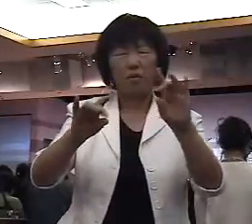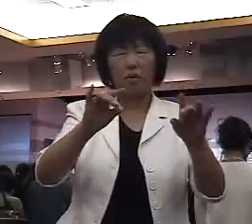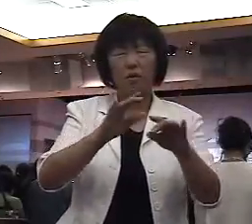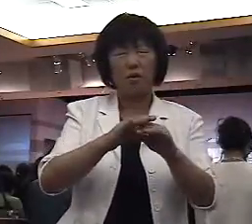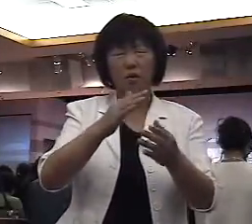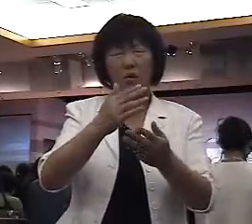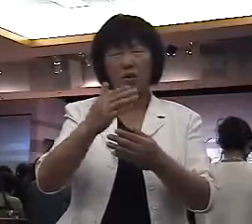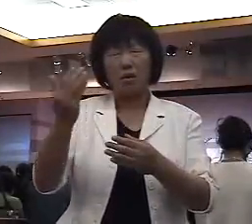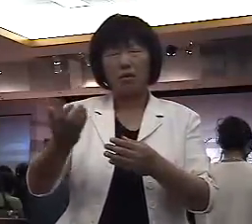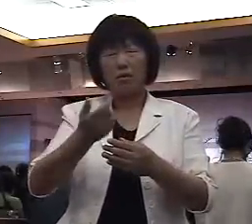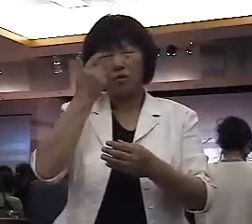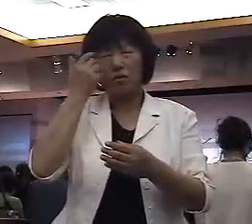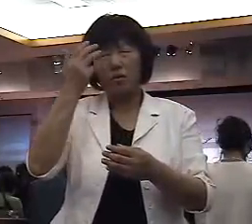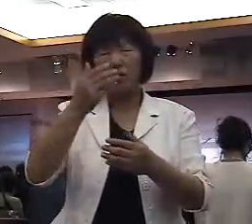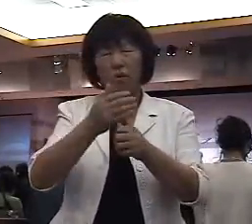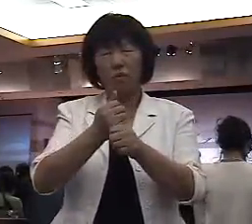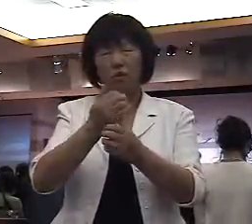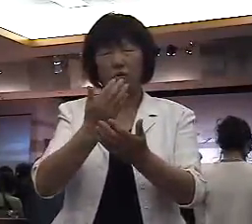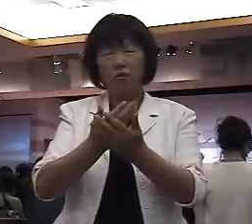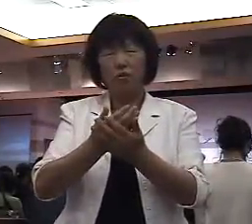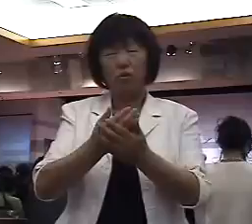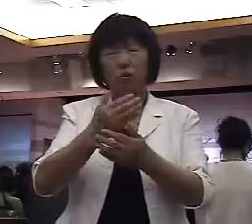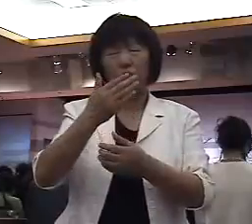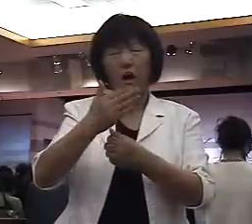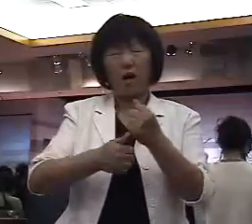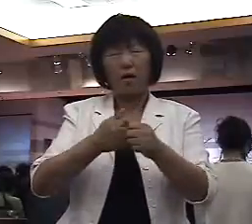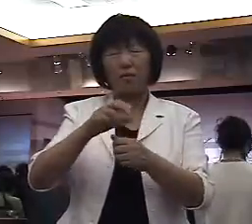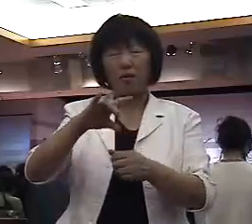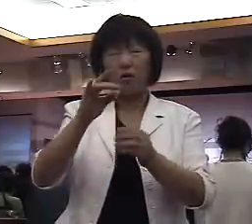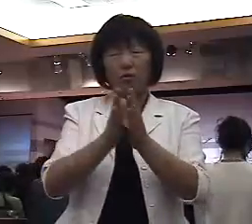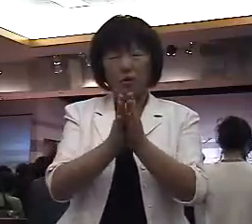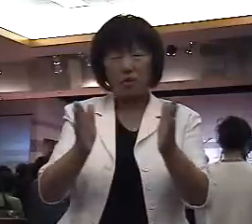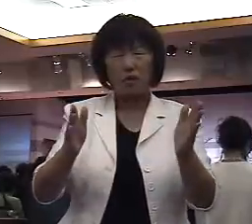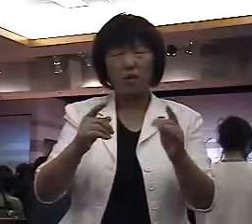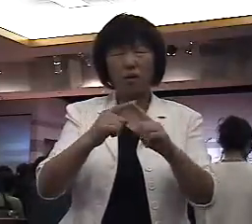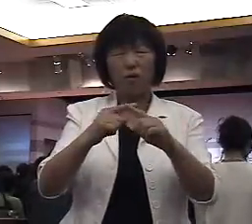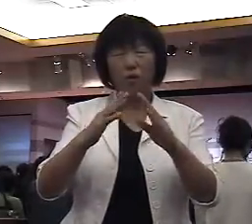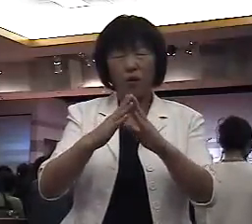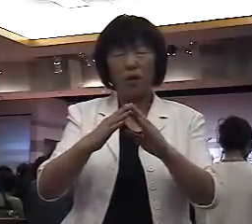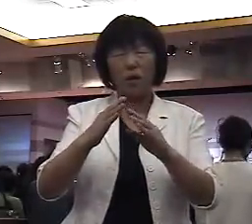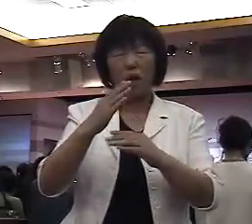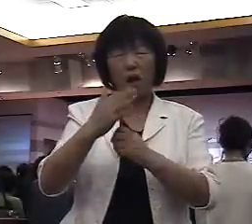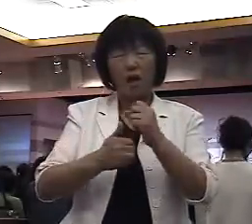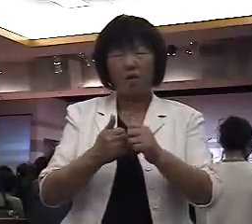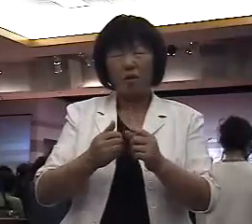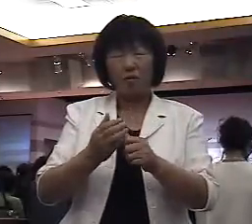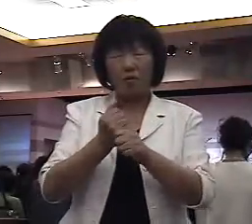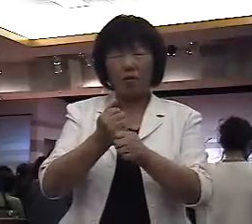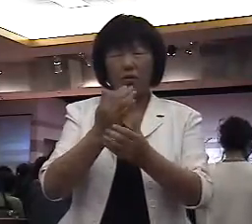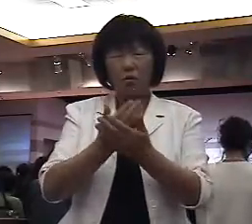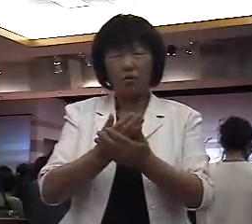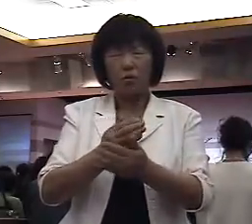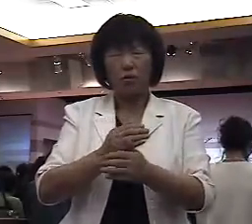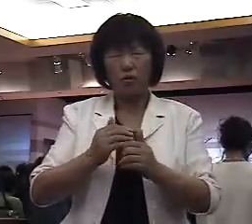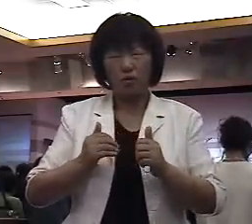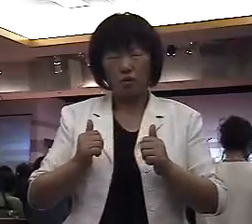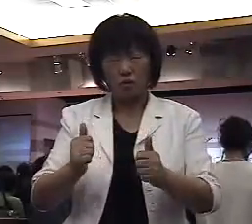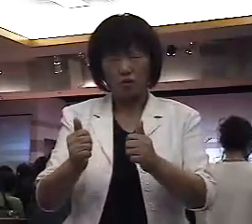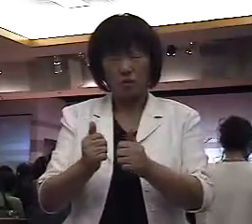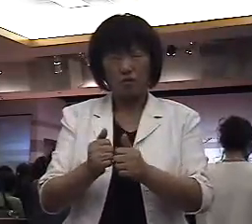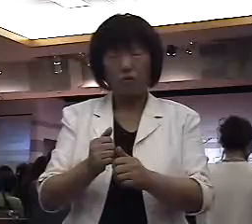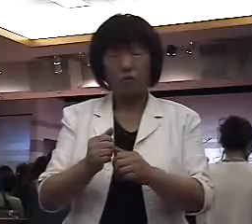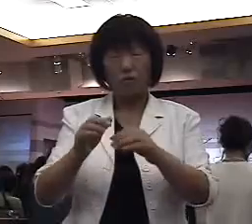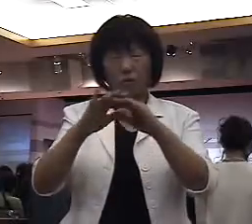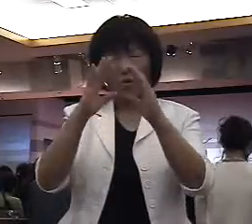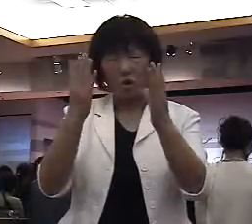주여 주의 나라 이루어드릴 수 있는 주님의 교회로 힘 부어 주시옵소서. 주님의 이름으로 세워진 주님의 교회들,